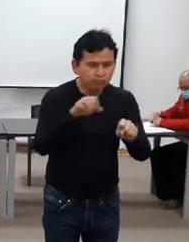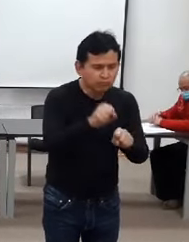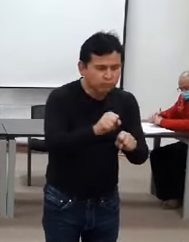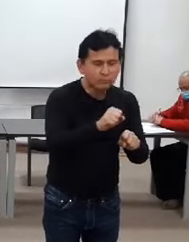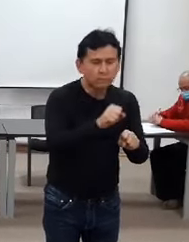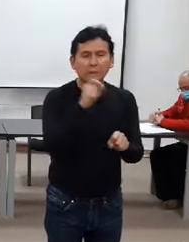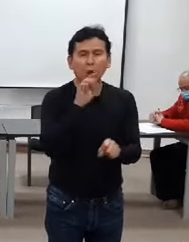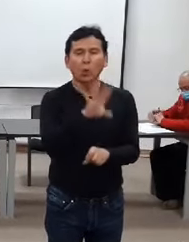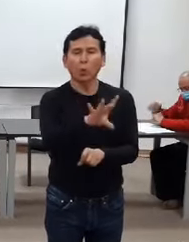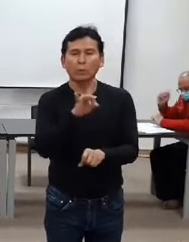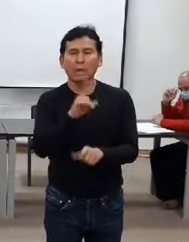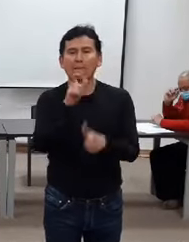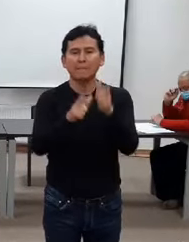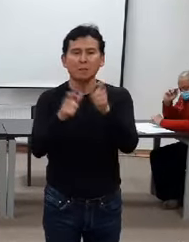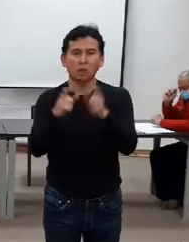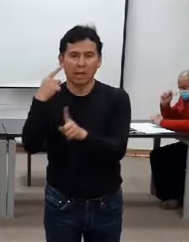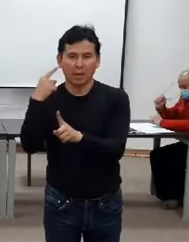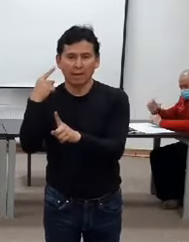necesarios, poder